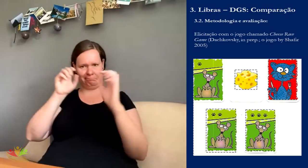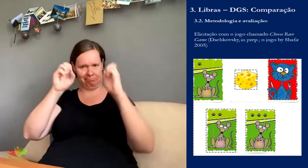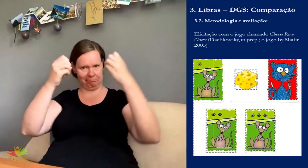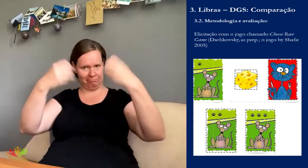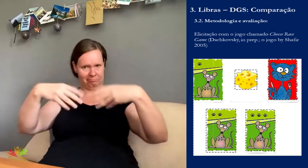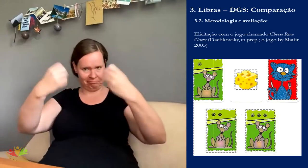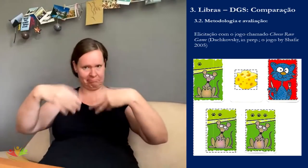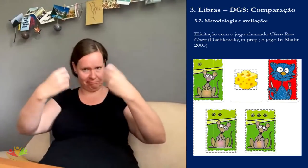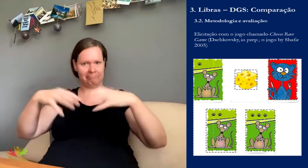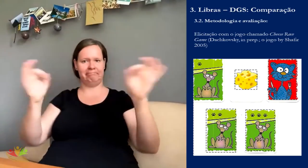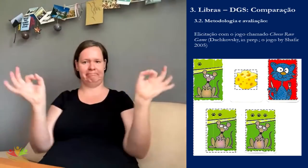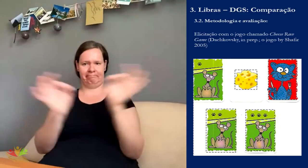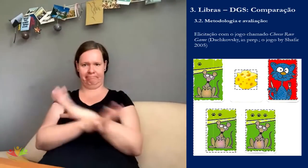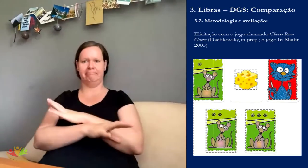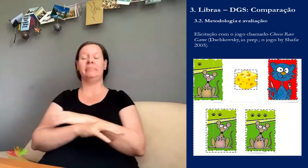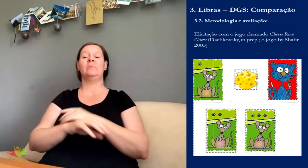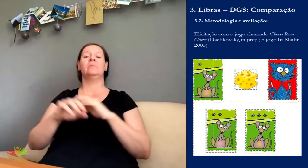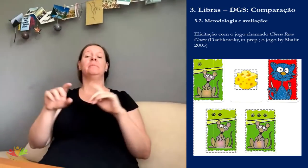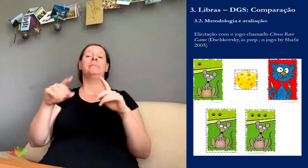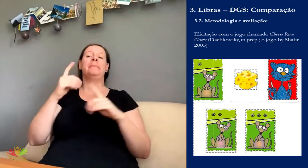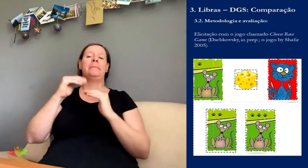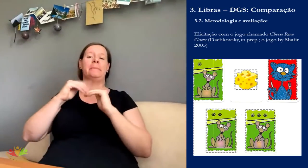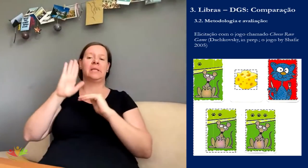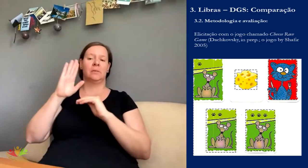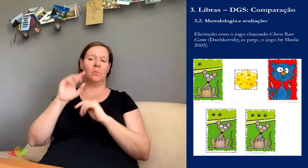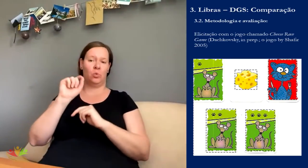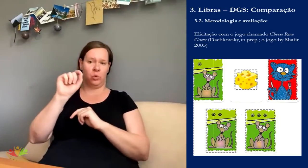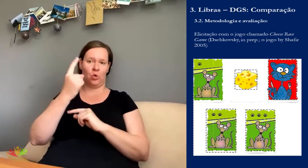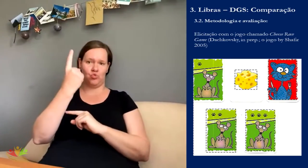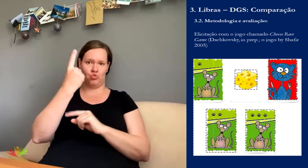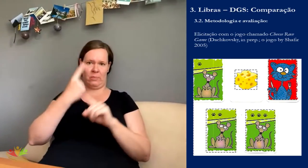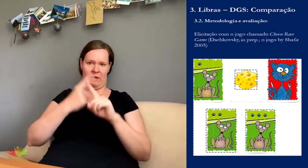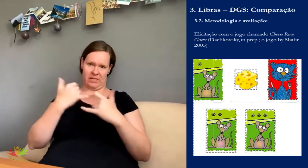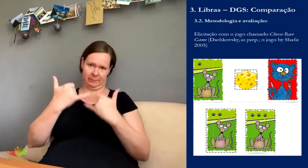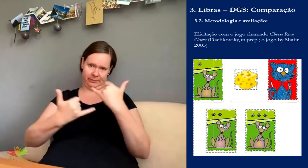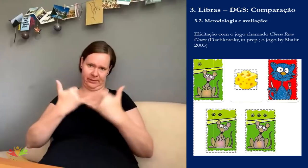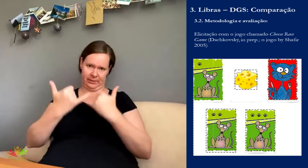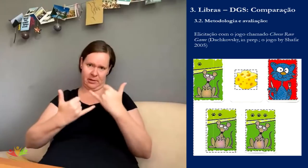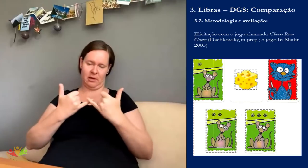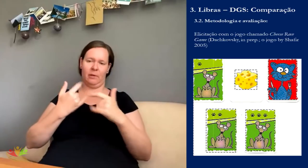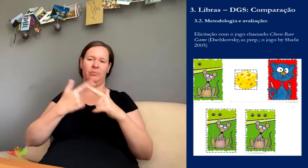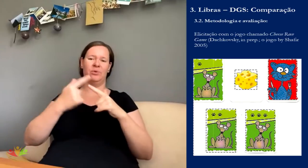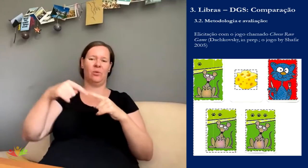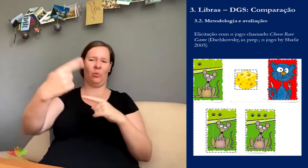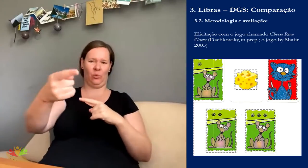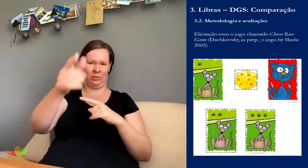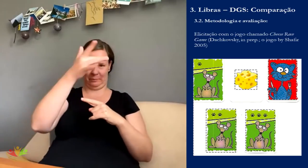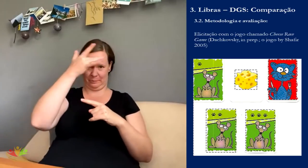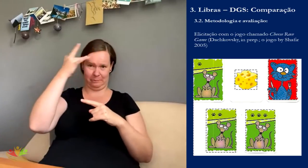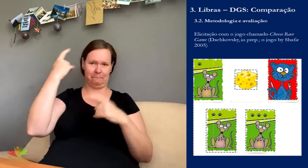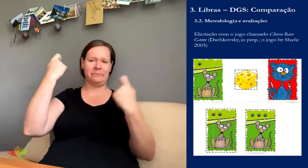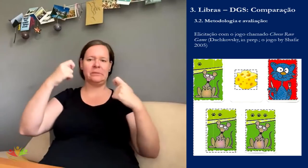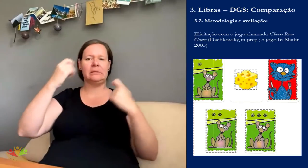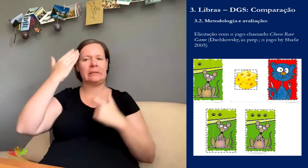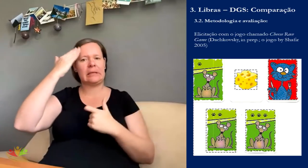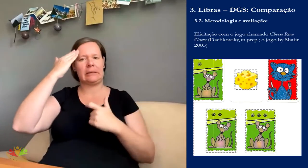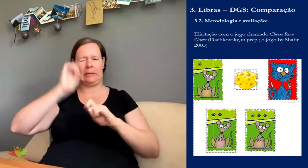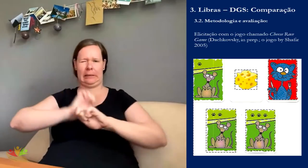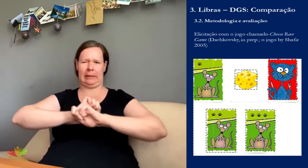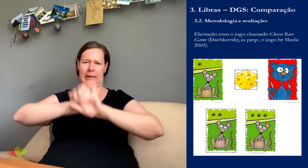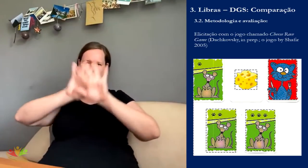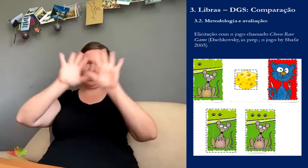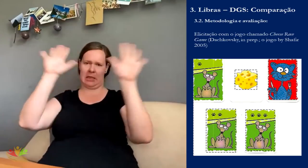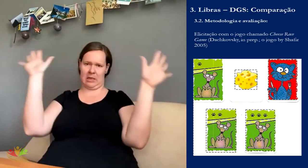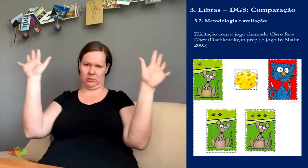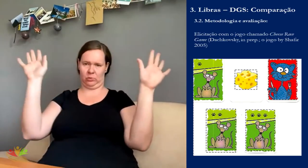pode sobrepor uma carta a outra, eu vou ter que usar necessariamente uma oração condicional. Ó, se você fizer isso, vai acontecer